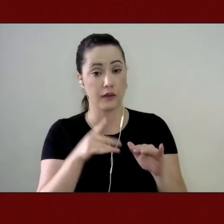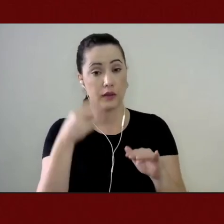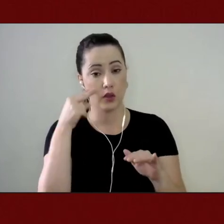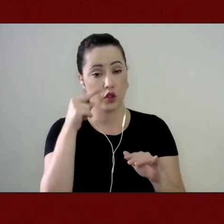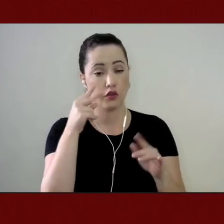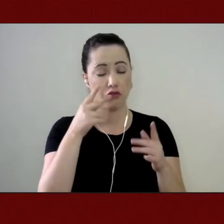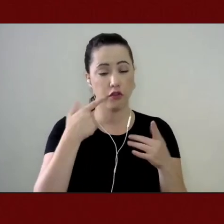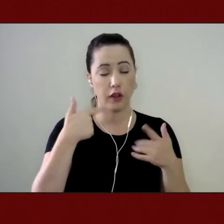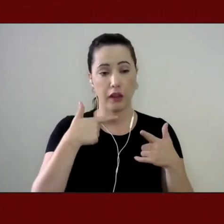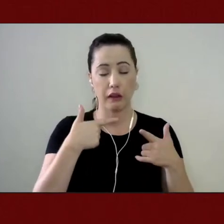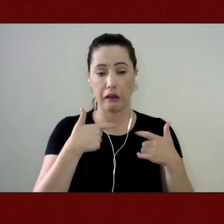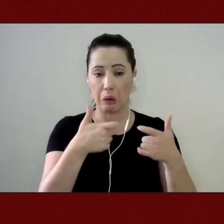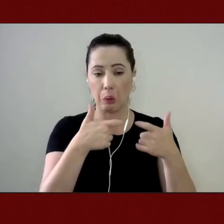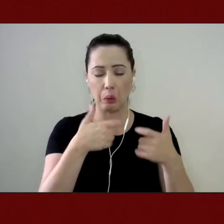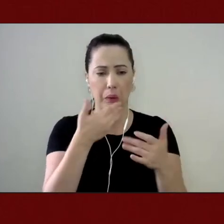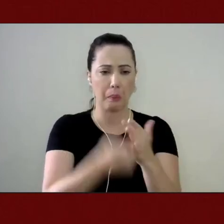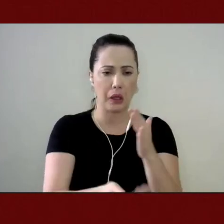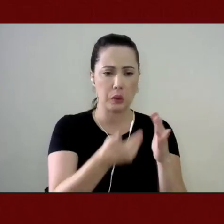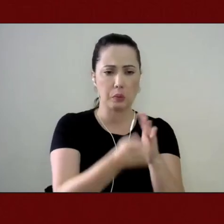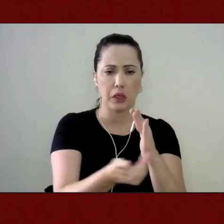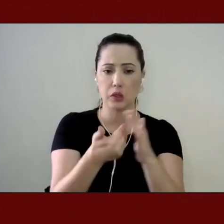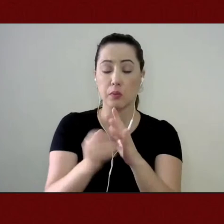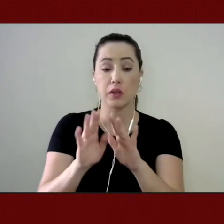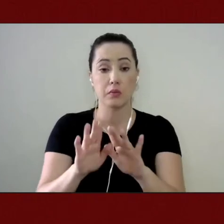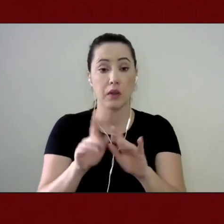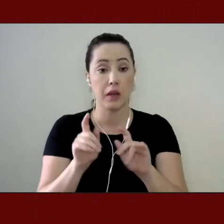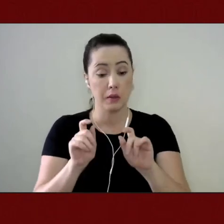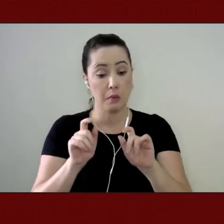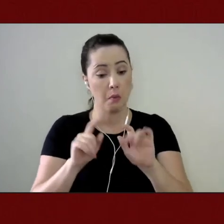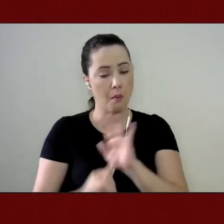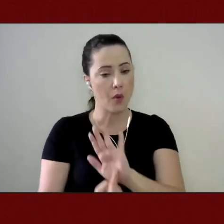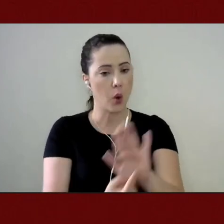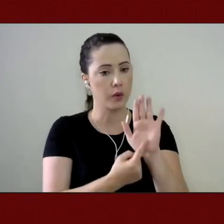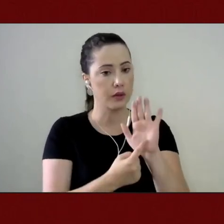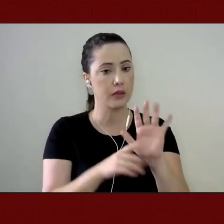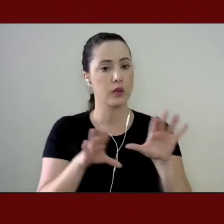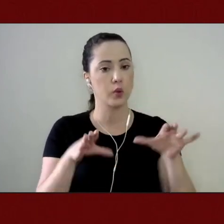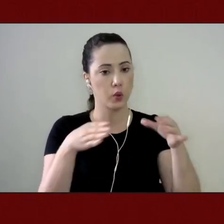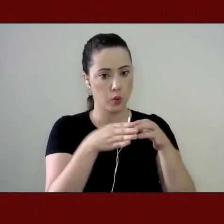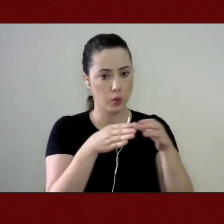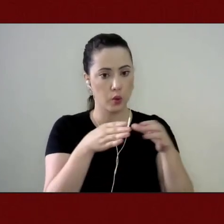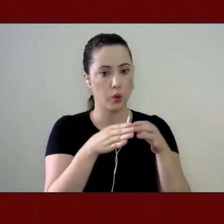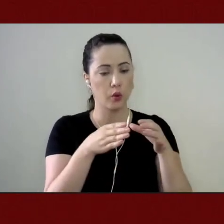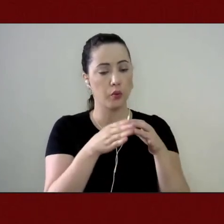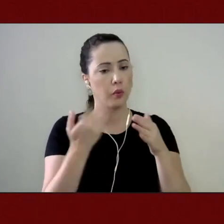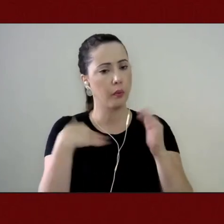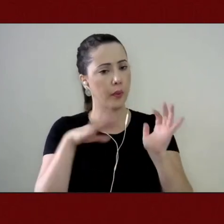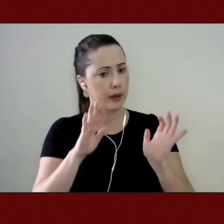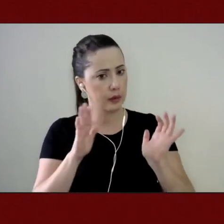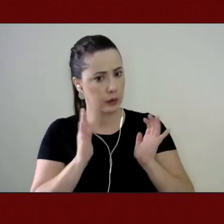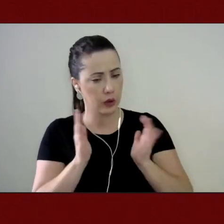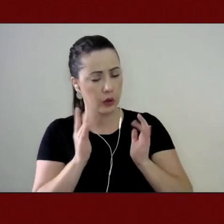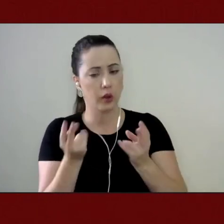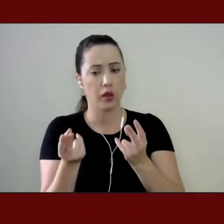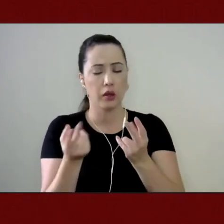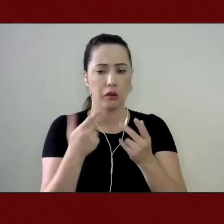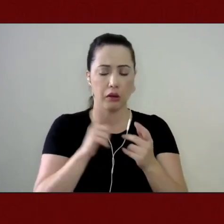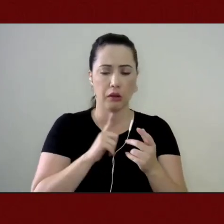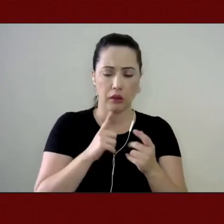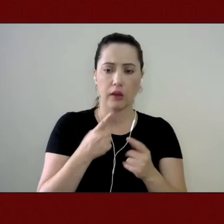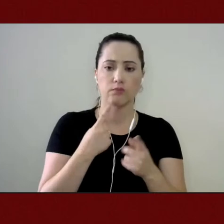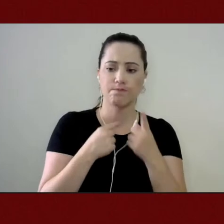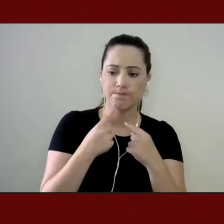potencial revolucionário presente na pequena e média burguesia. A possibilidade de uma conexão entre